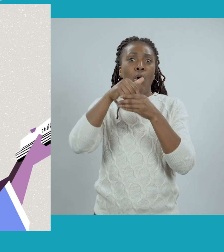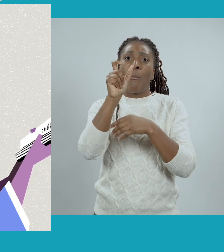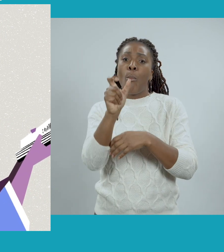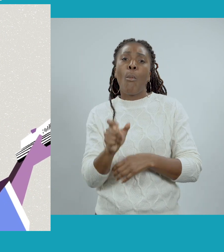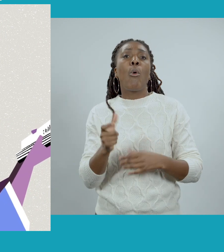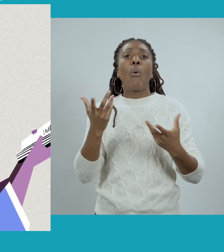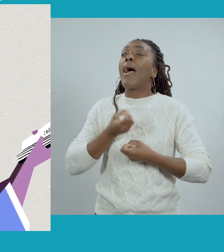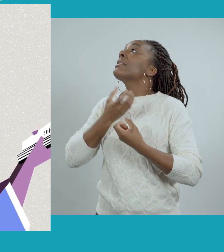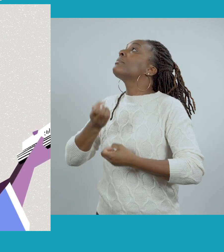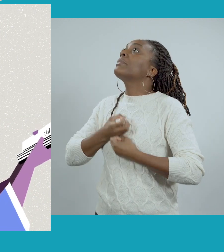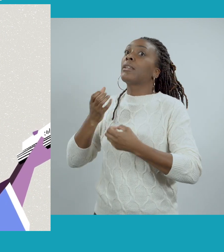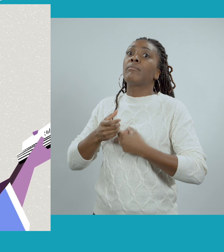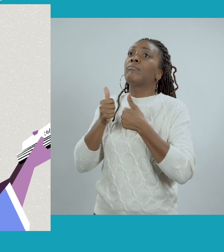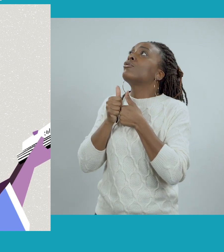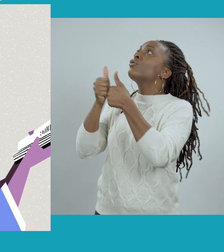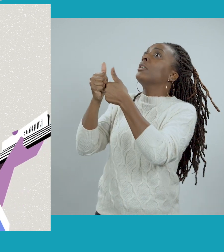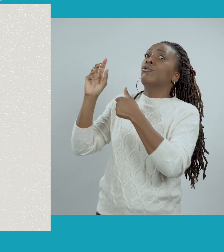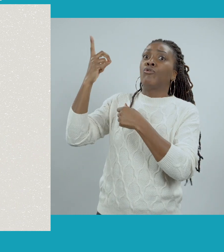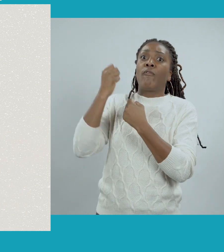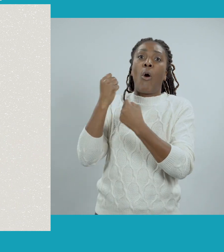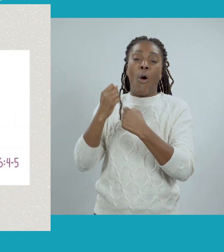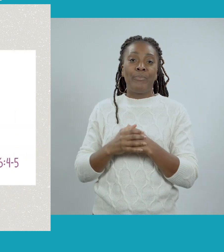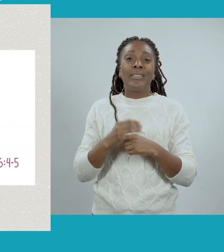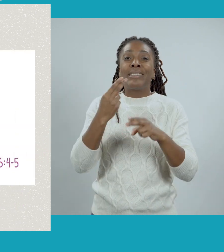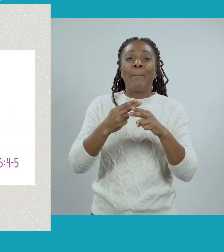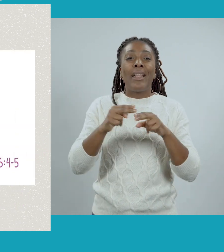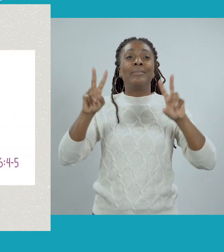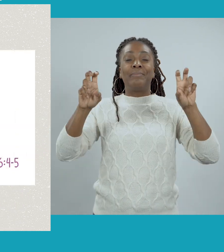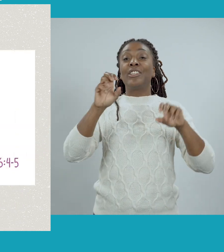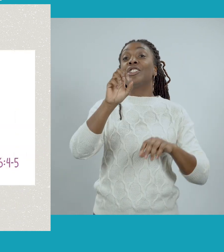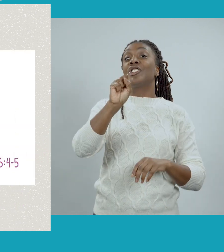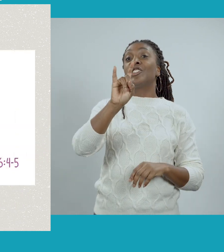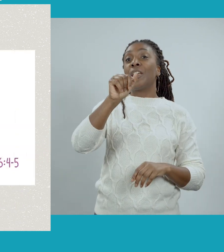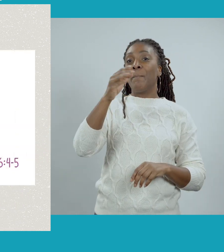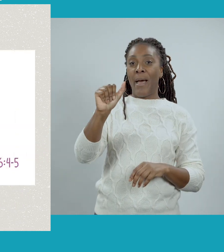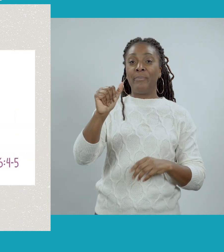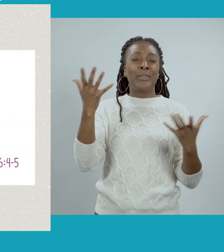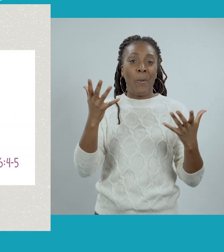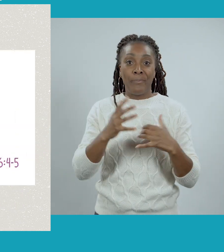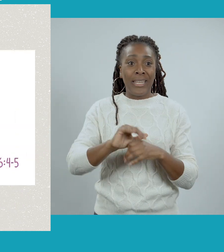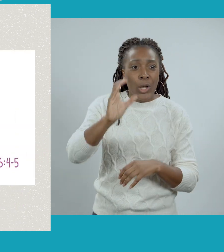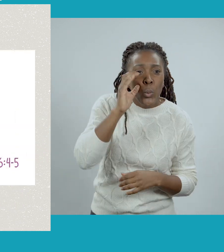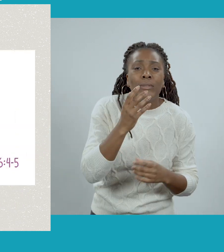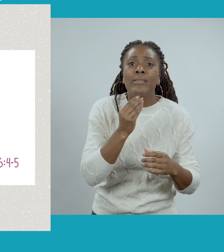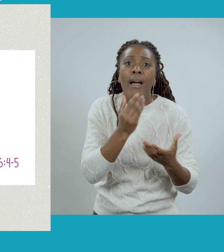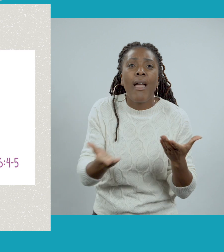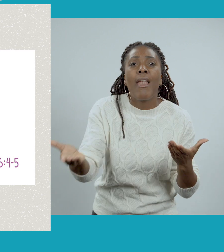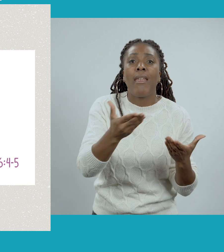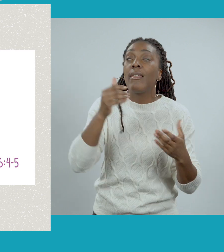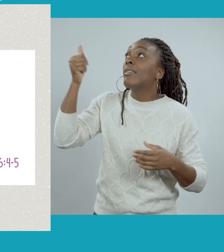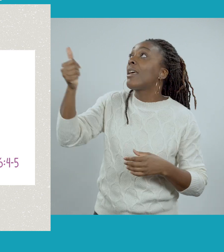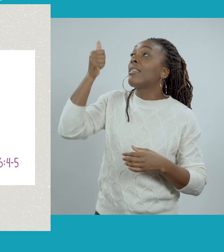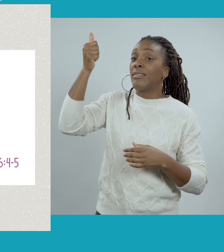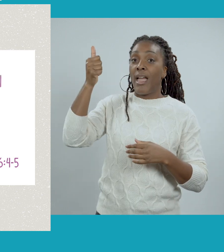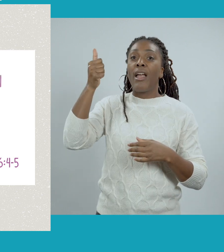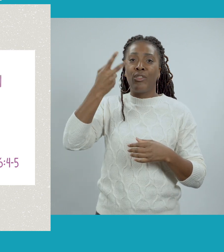série de mots pour exprimer sa dévotion à Dieu. C'est ce qu'on appelle le Shema. Écoute Israël,